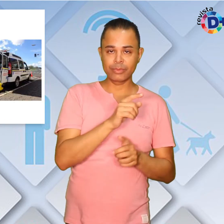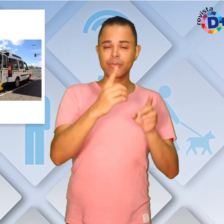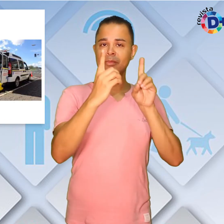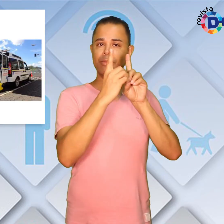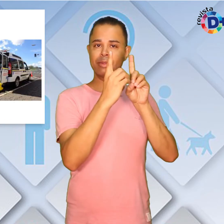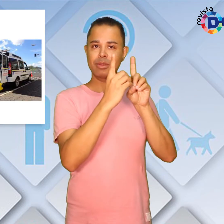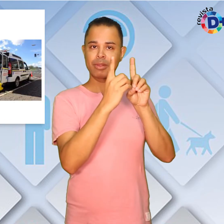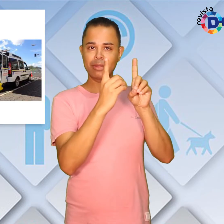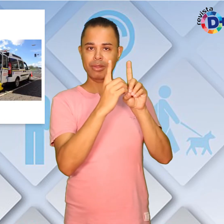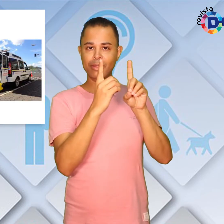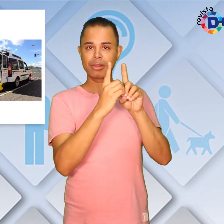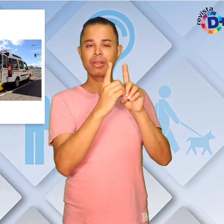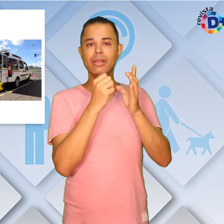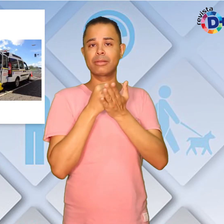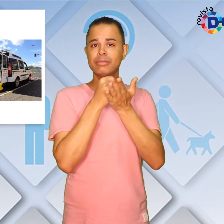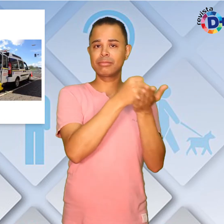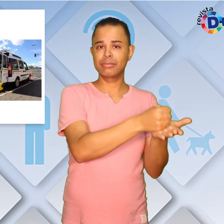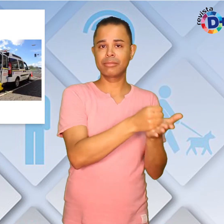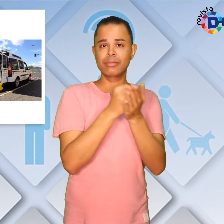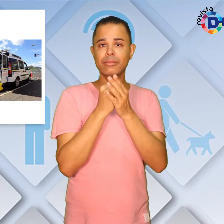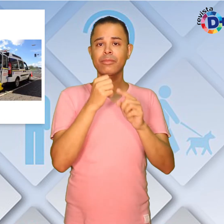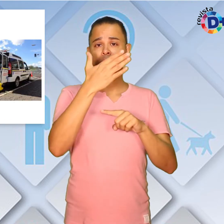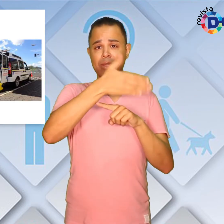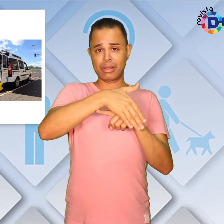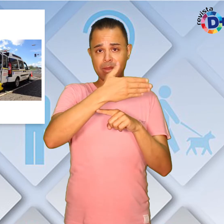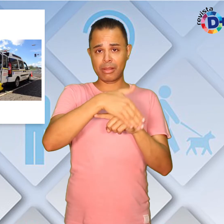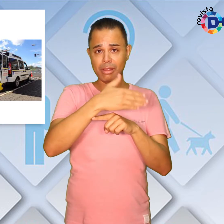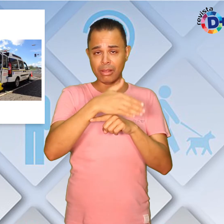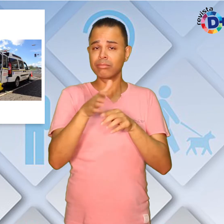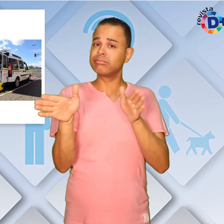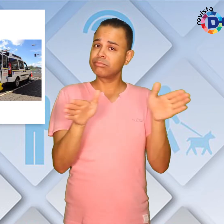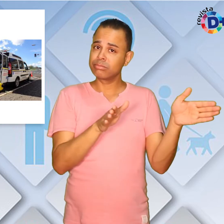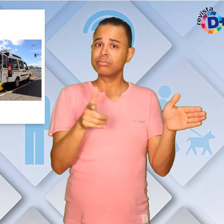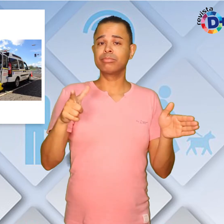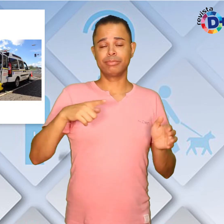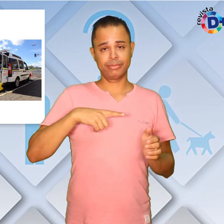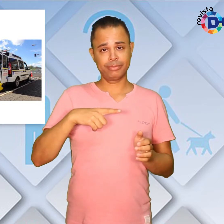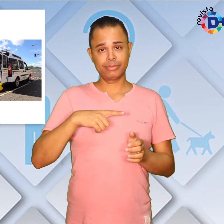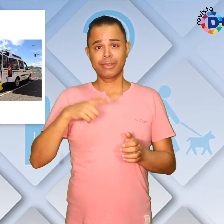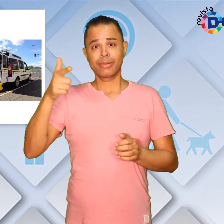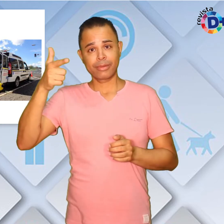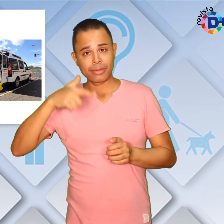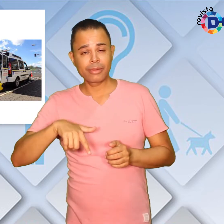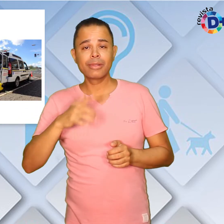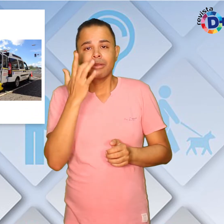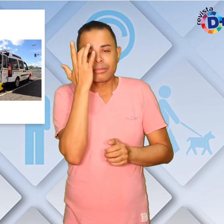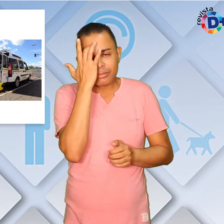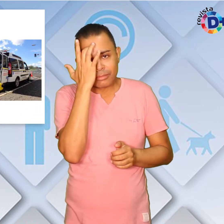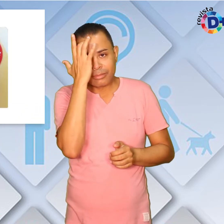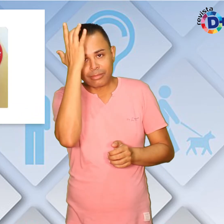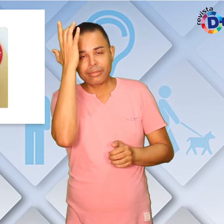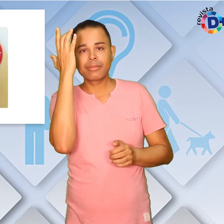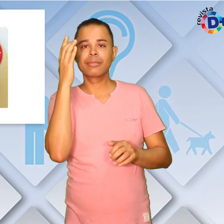atende e do táxi acessível além de maior facilidade para obtenção